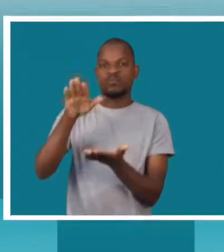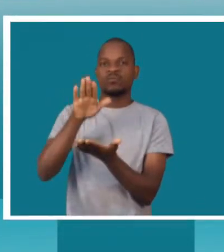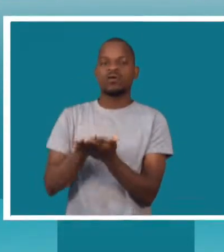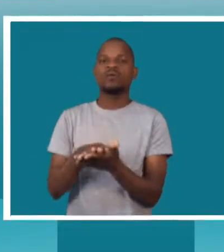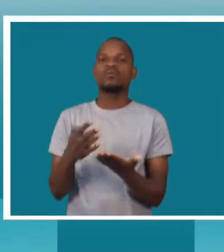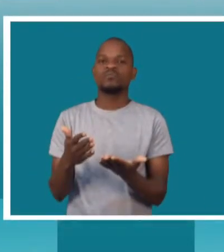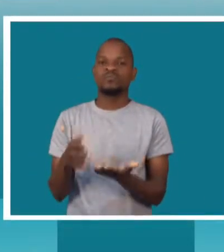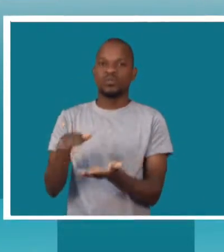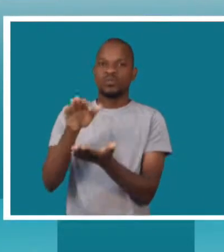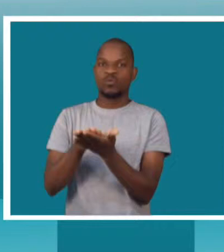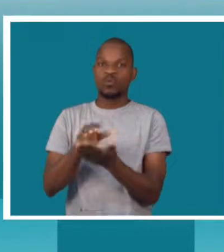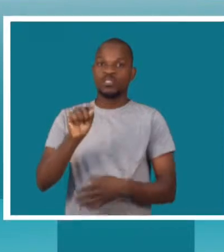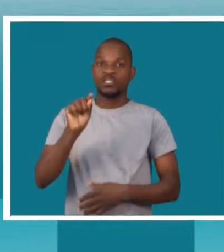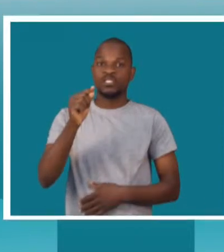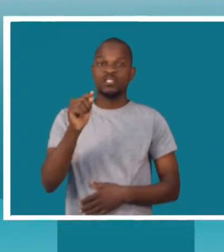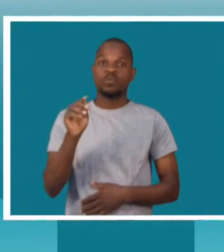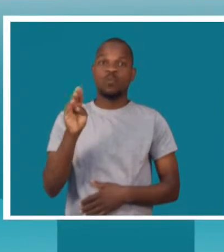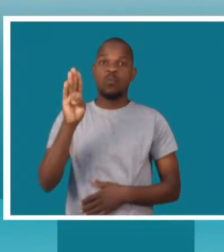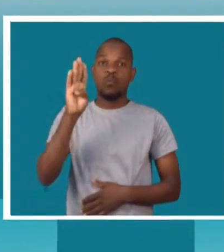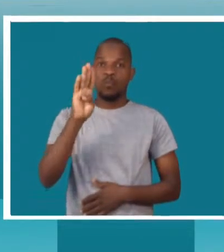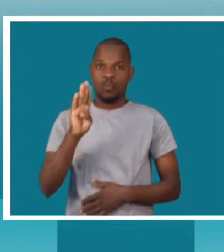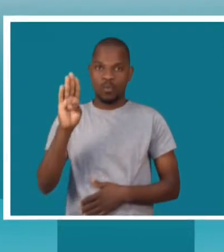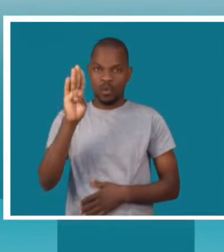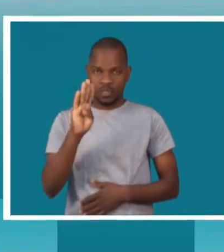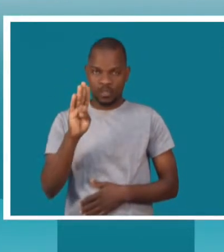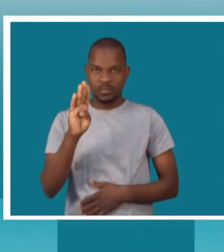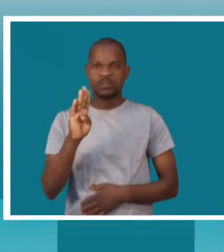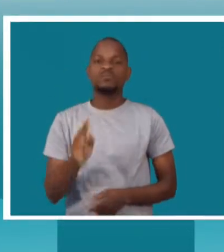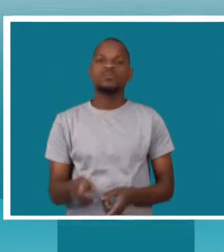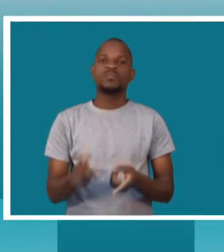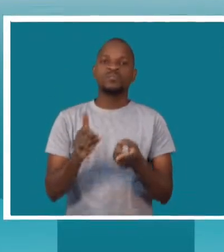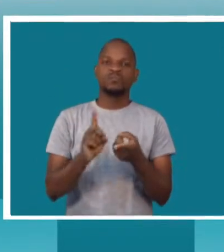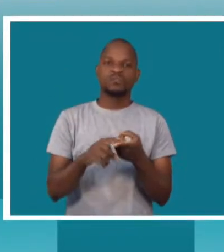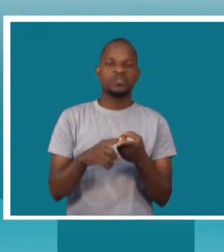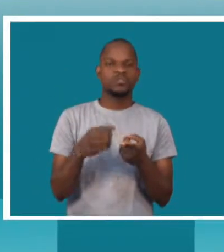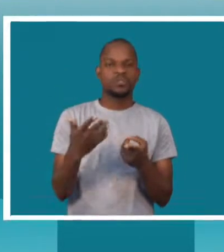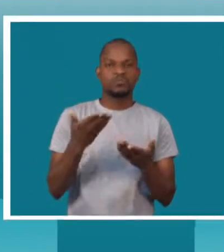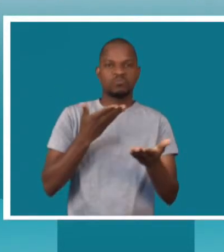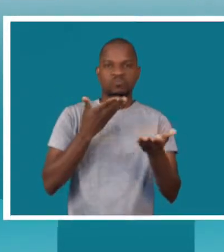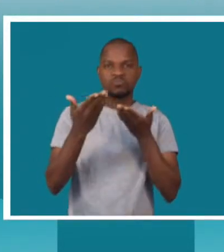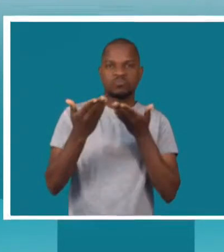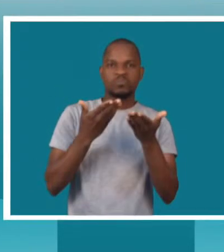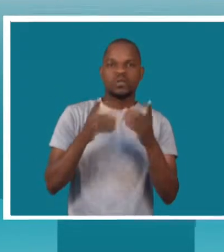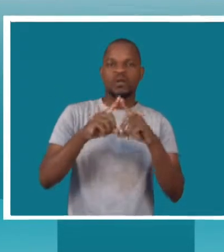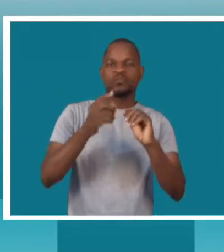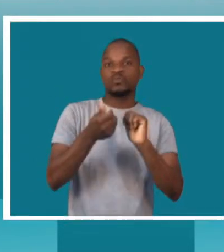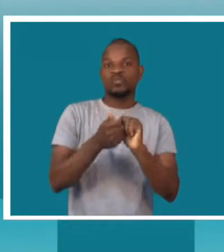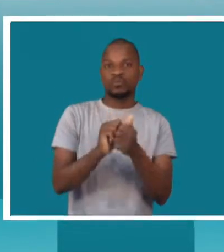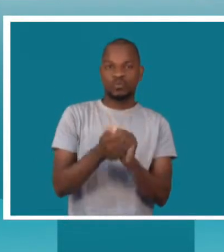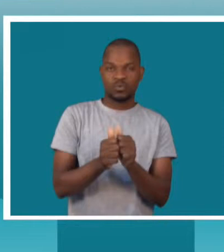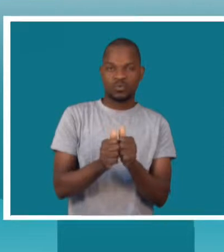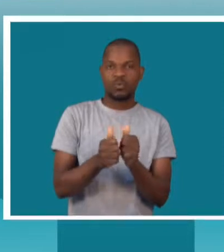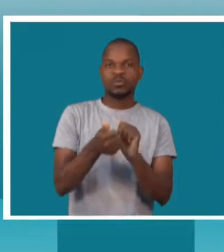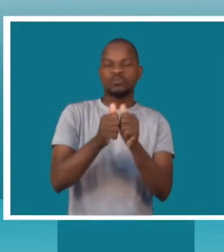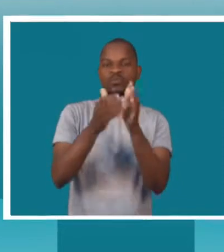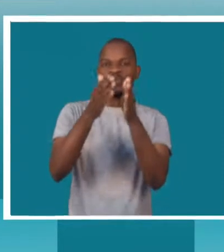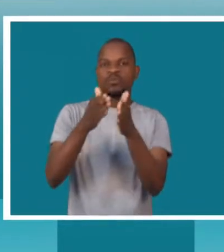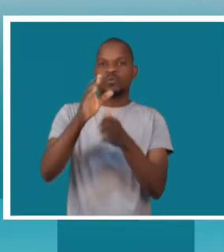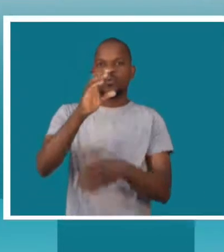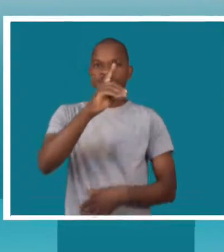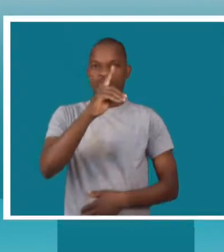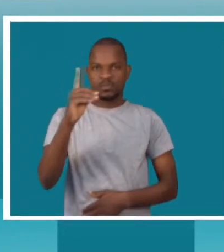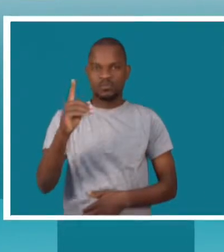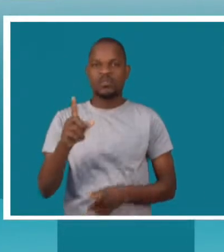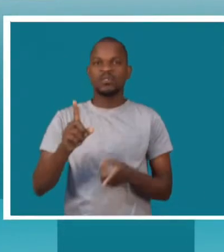de campanha aqui no distrito de Boane, onde falamos sobretudo de desporto, desporto